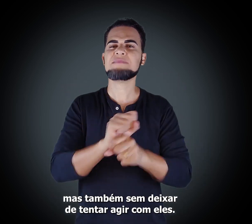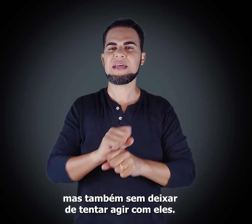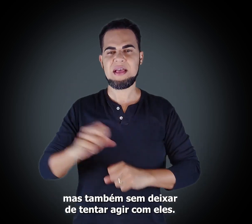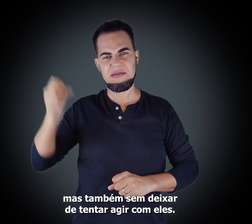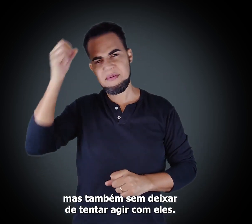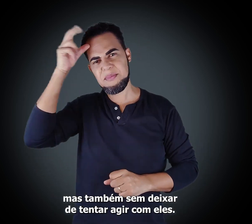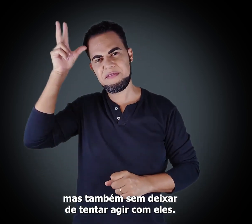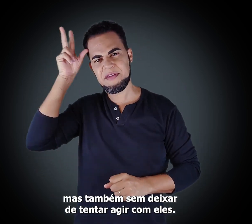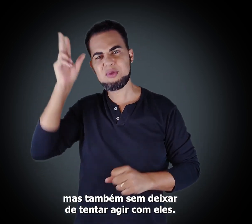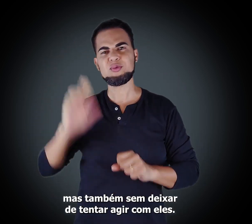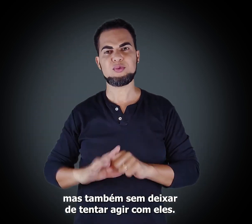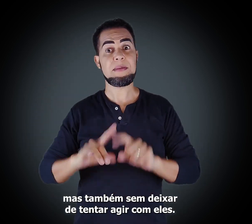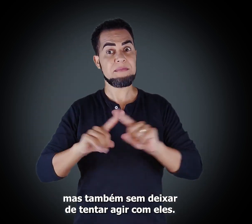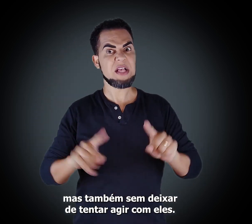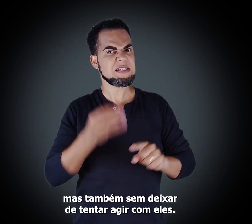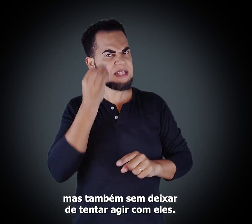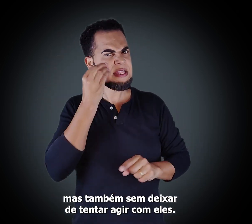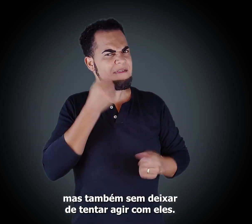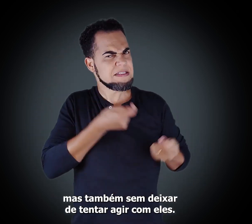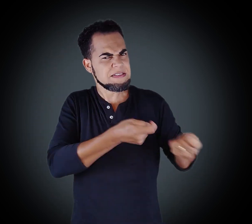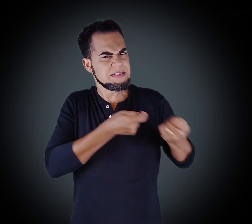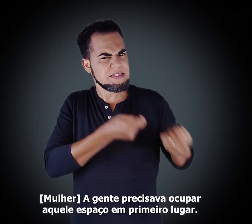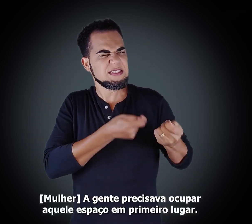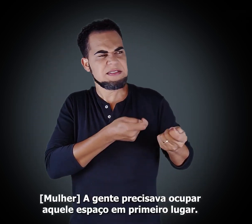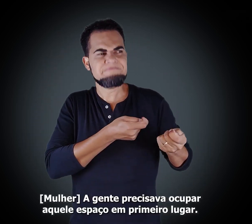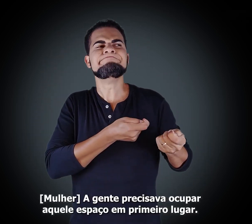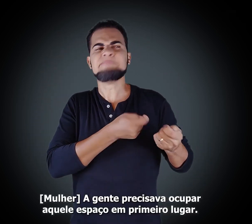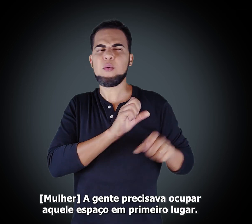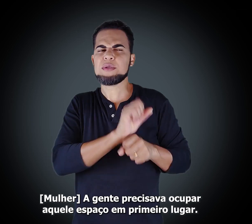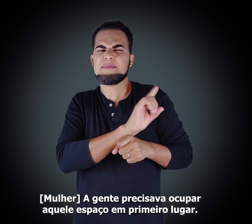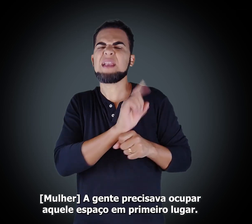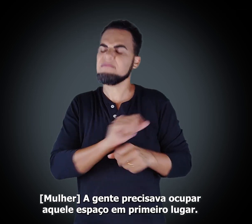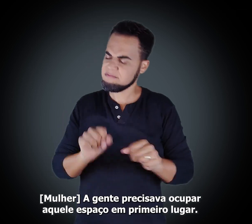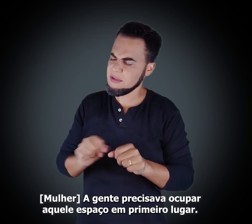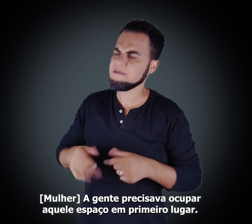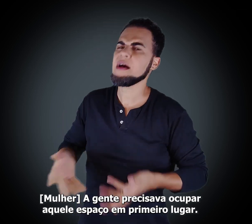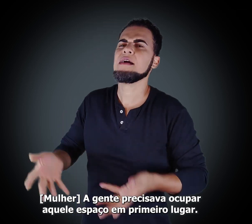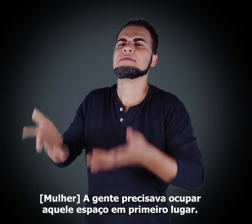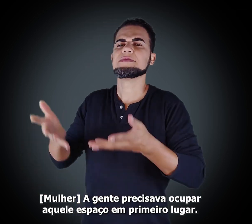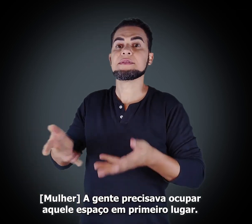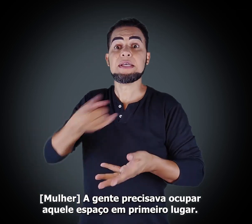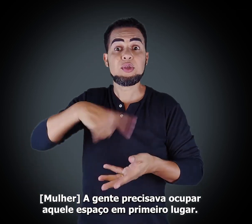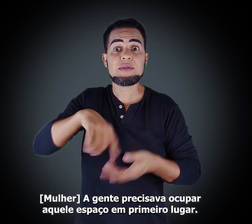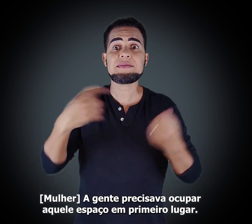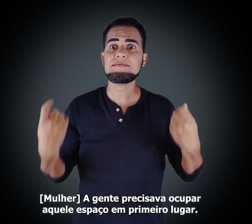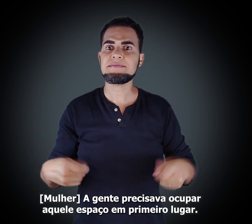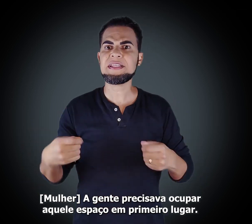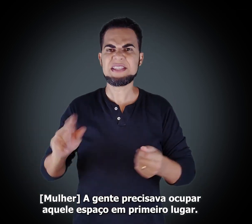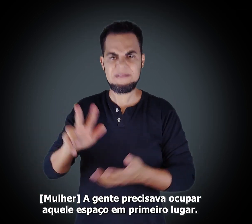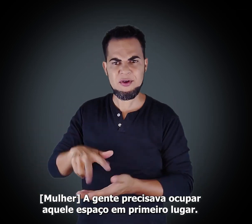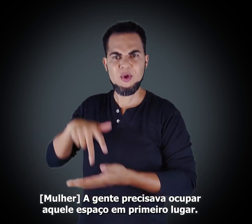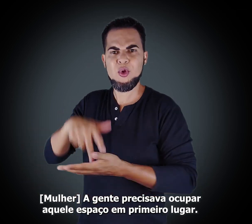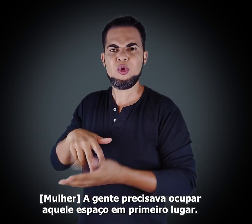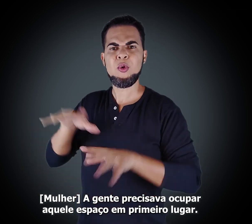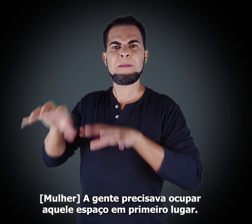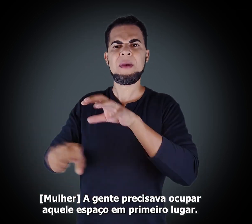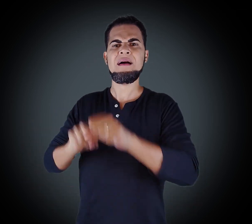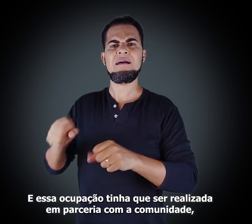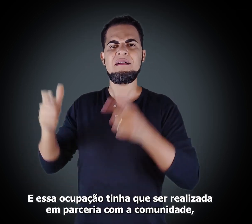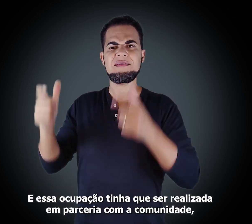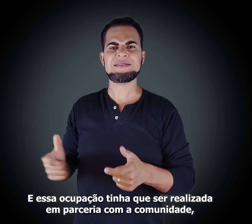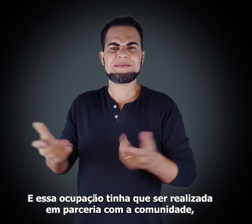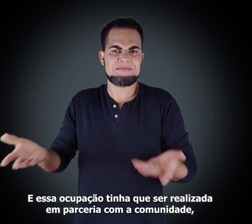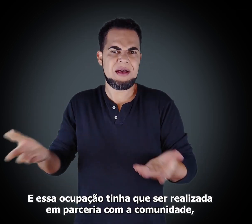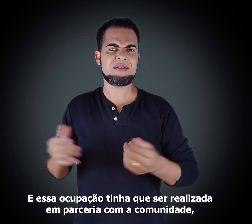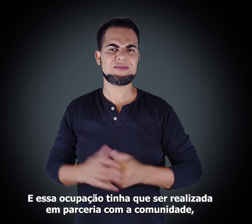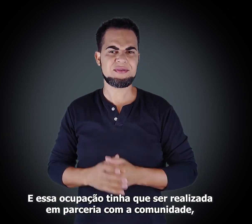também sem deixar de tentar agir com eles. A gente precisava ocupar aquele espaço, né? Em primeiro lugar.